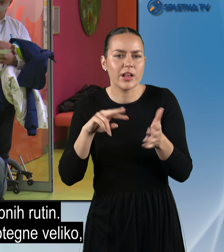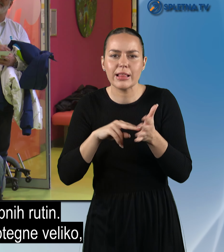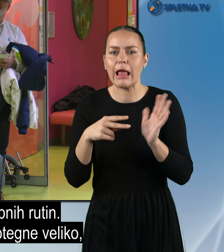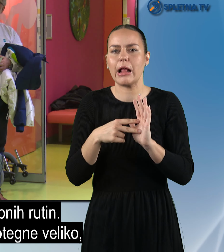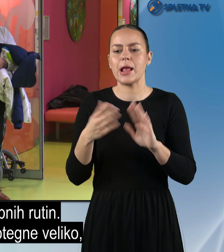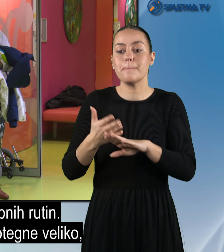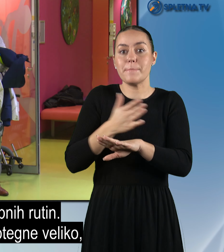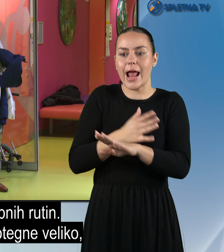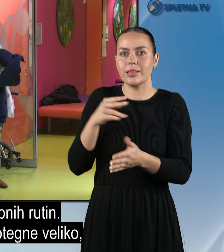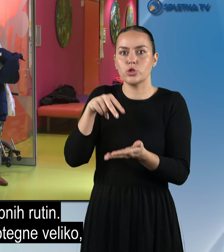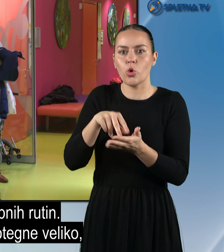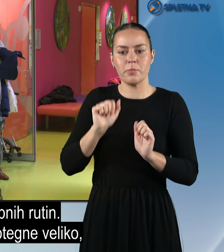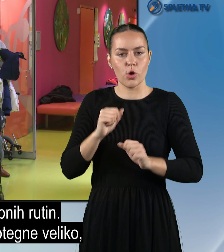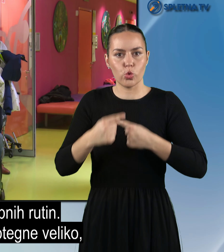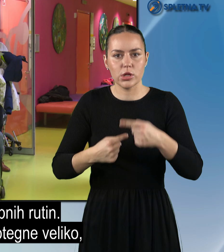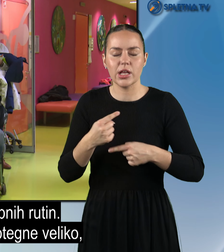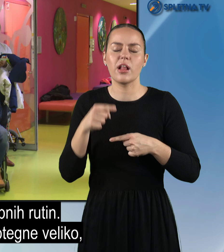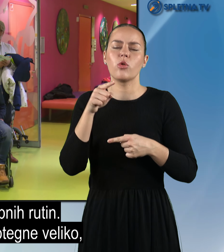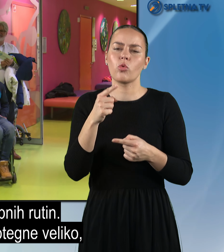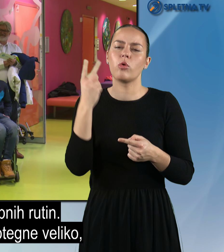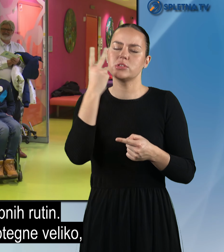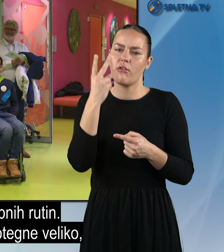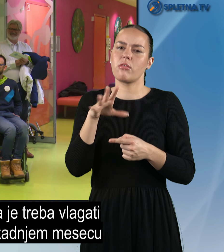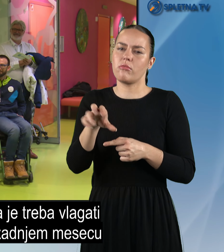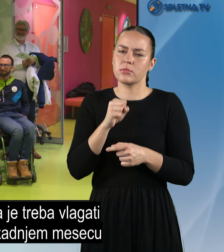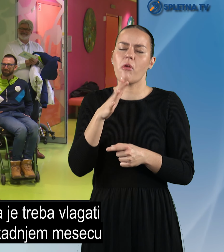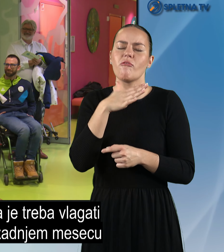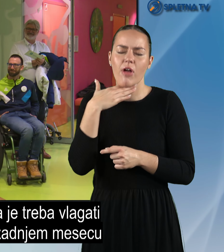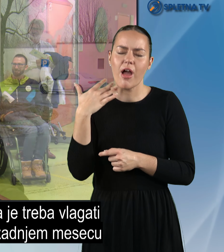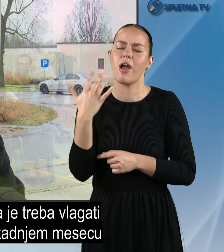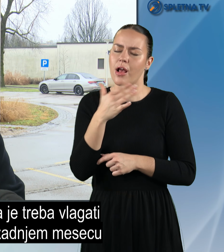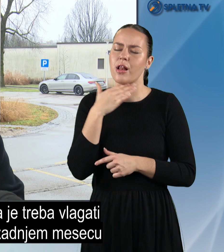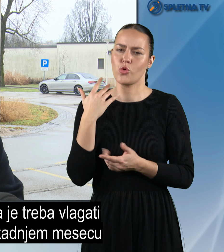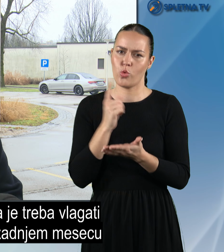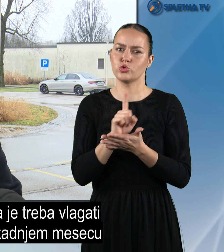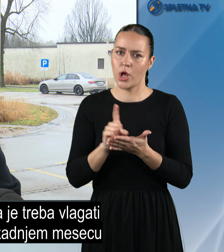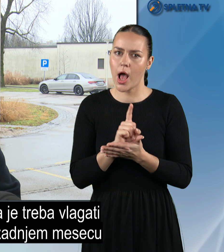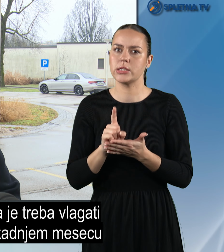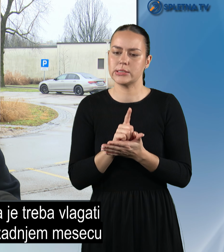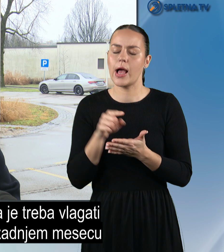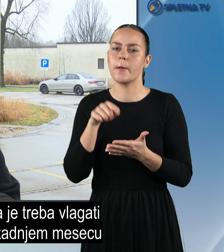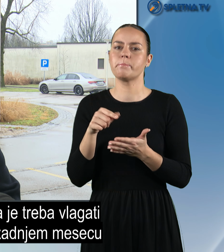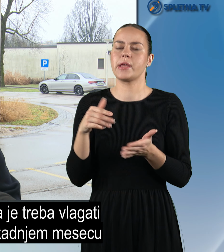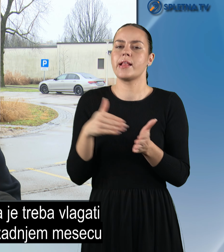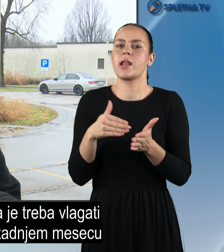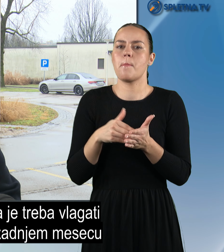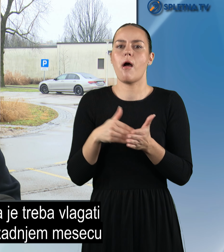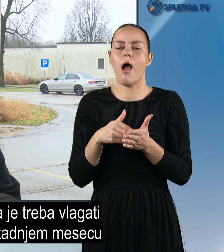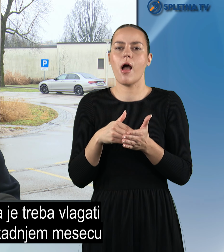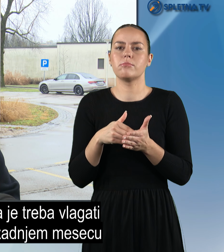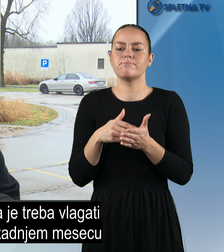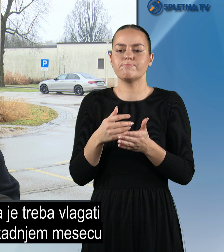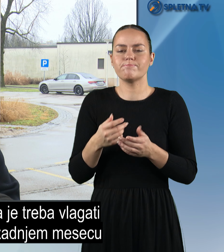prednastopnih rutin. To seveda pomeni, za sabo potegne veliko časa ki ga je treba v